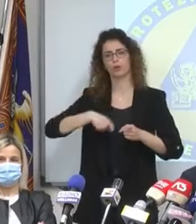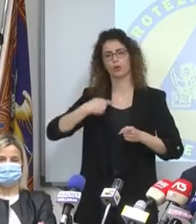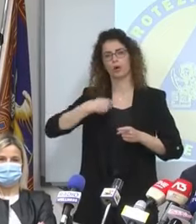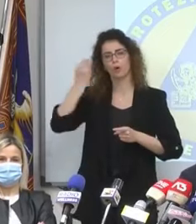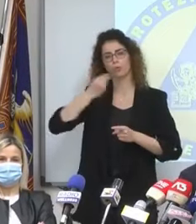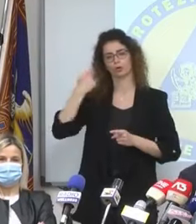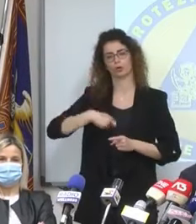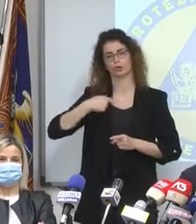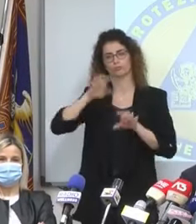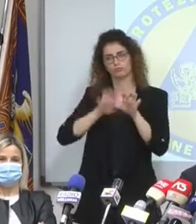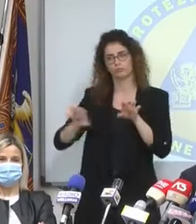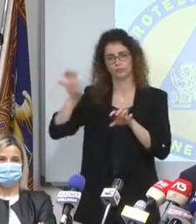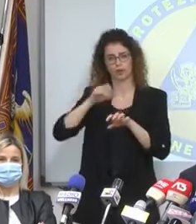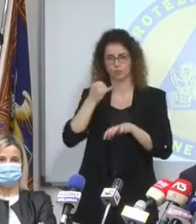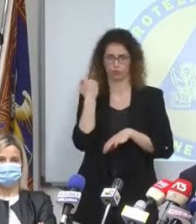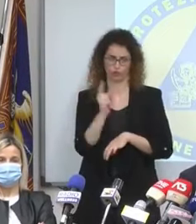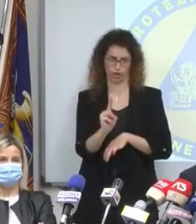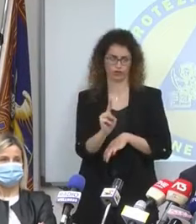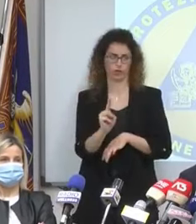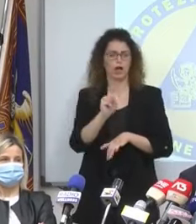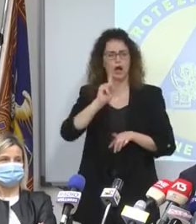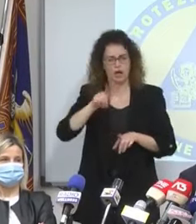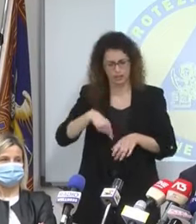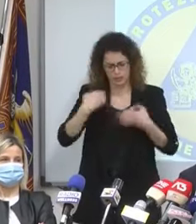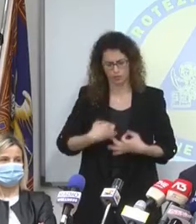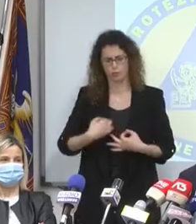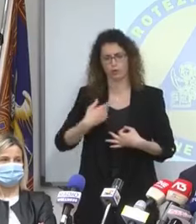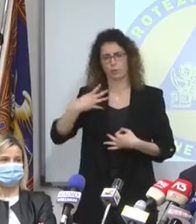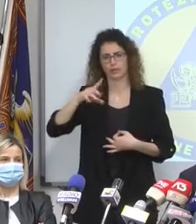che non è una roba facile. Lo farà anche Massimiliano.